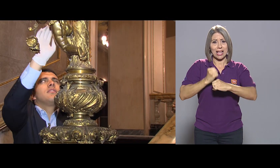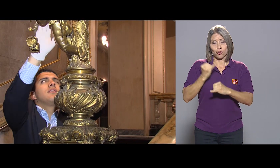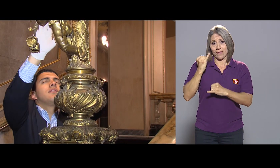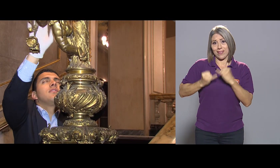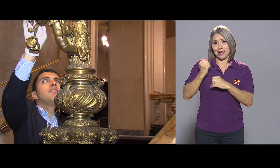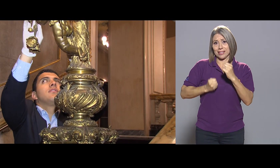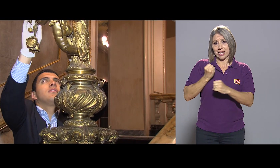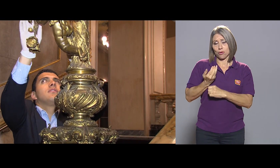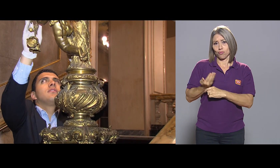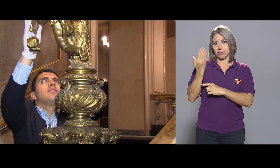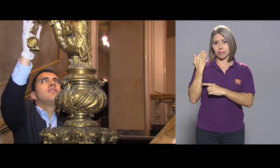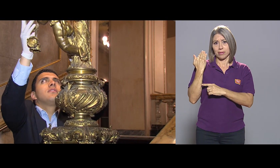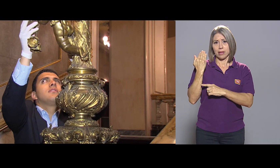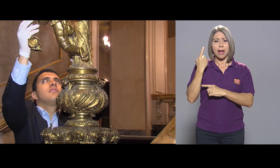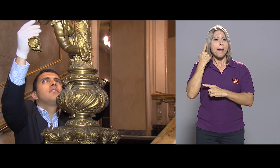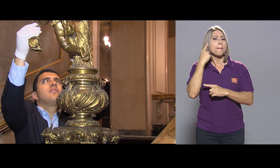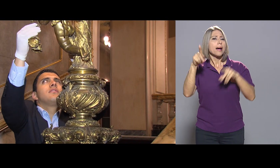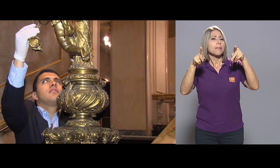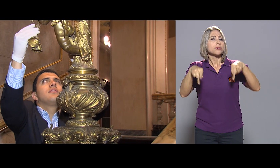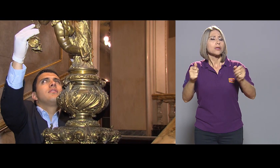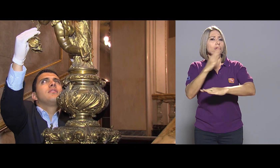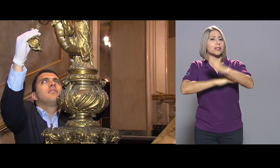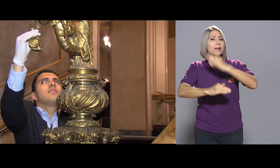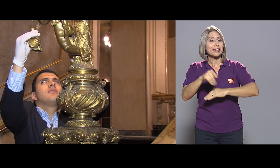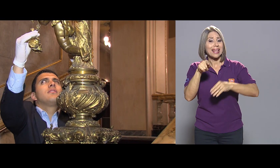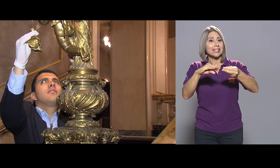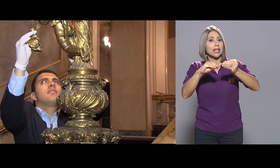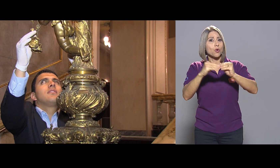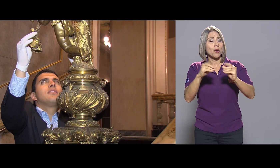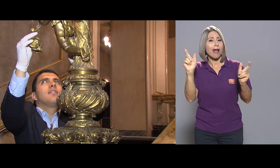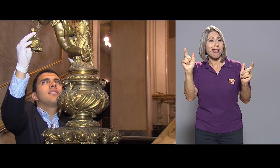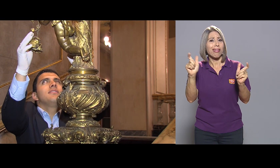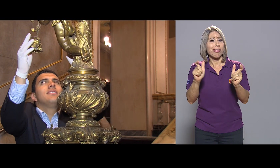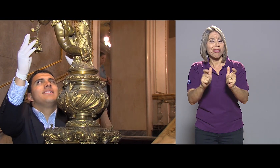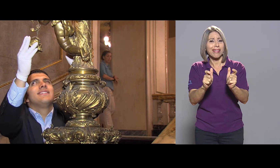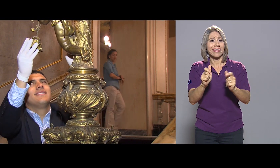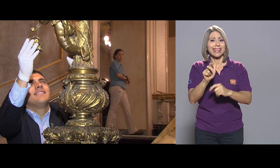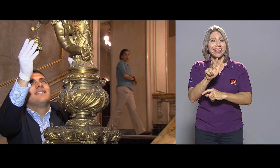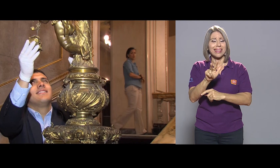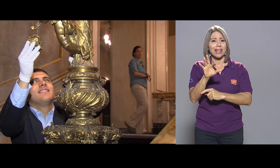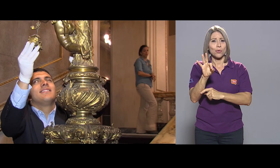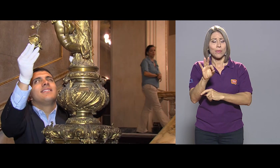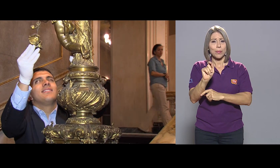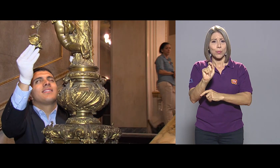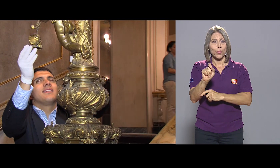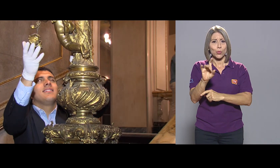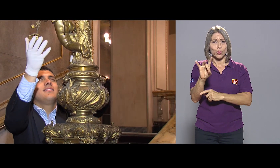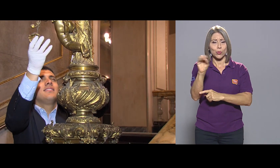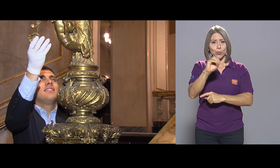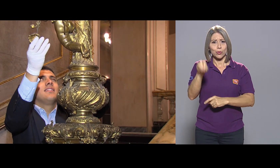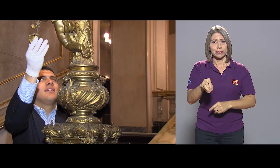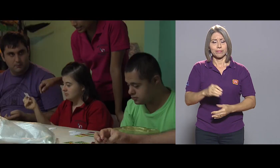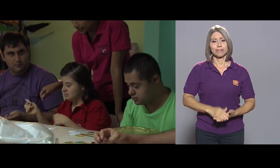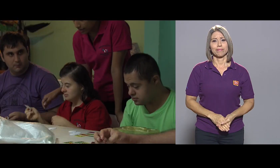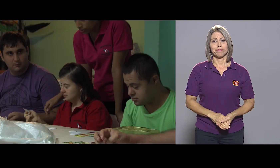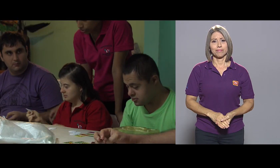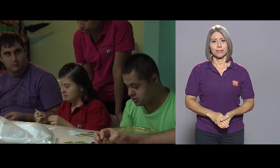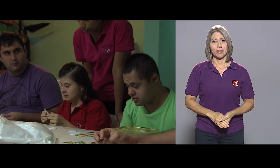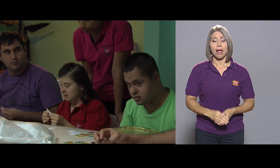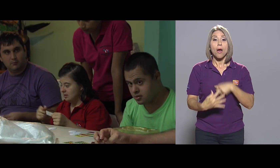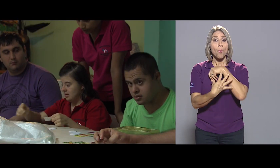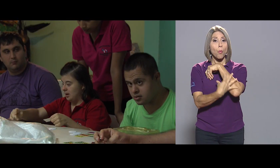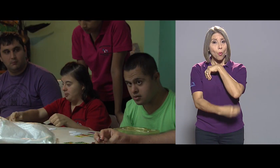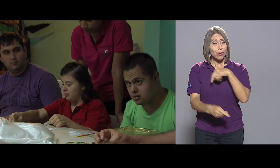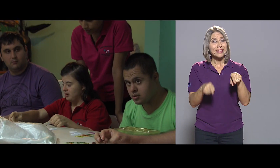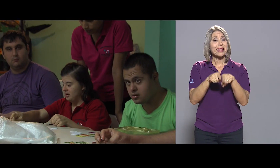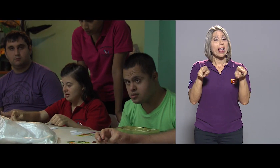del 2018, para las personas con discapacidad ese número se reduce a apenas 39.8%. La